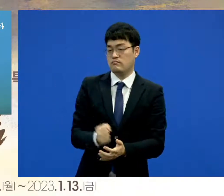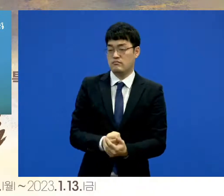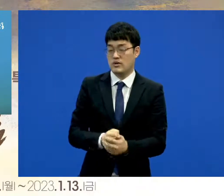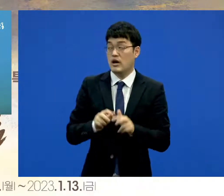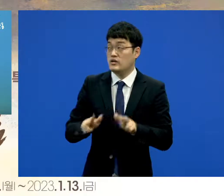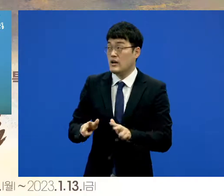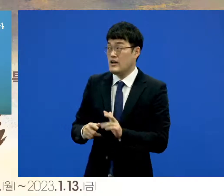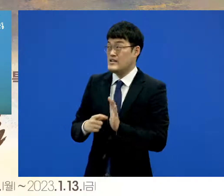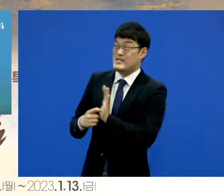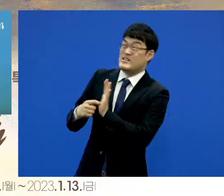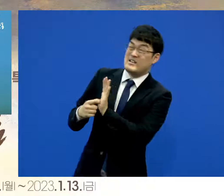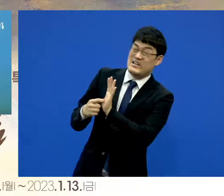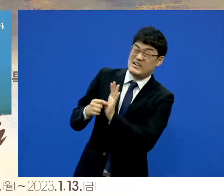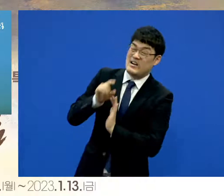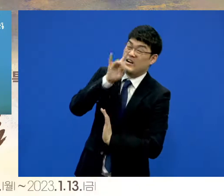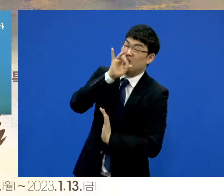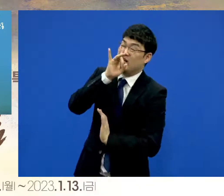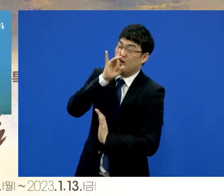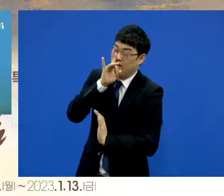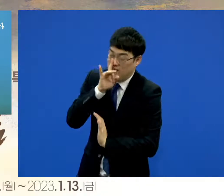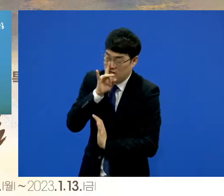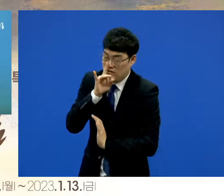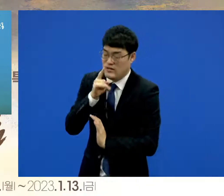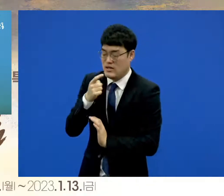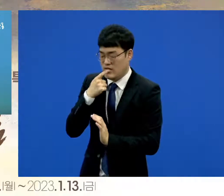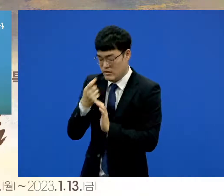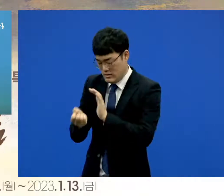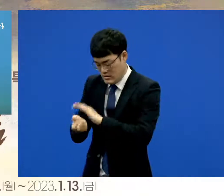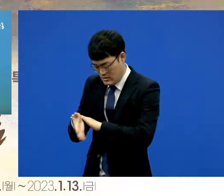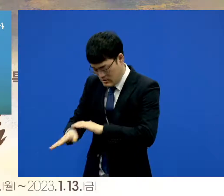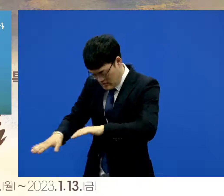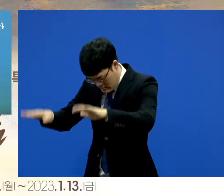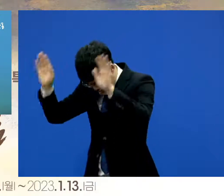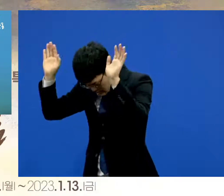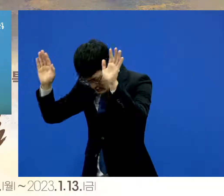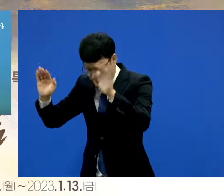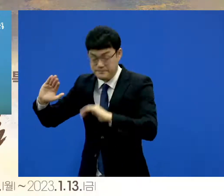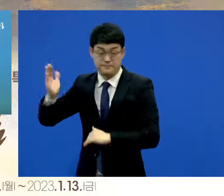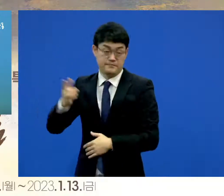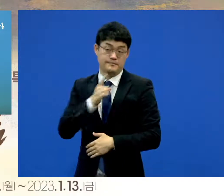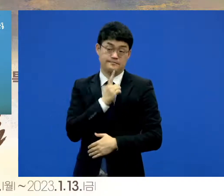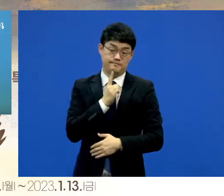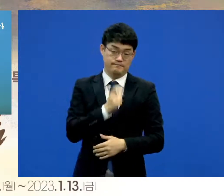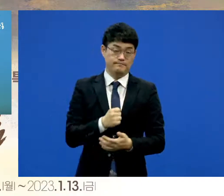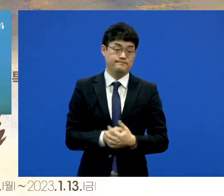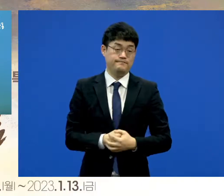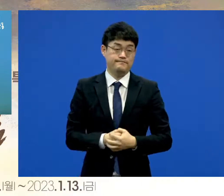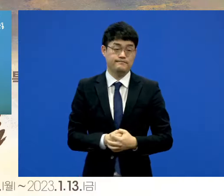반항심 많은 사춘기 아이가 어쩔 수 없이 항복한 듯한 모습을 연상하게 해요.